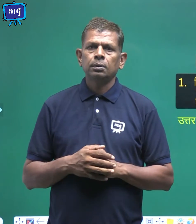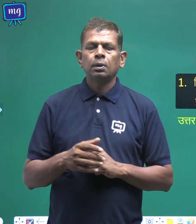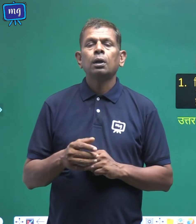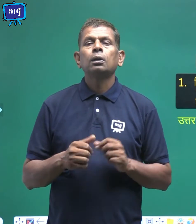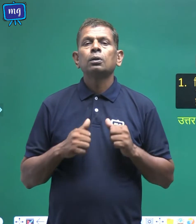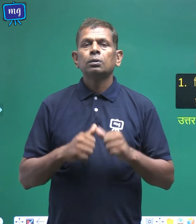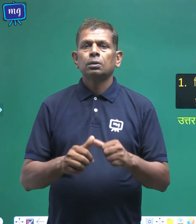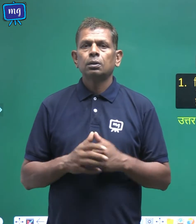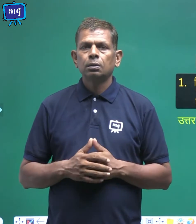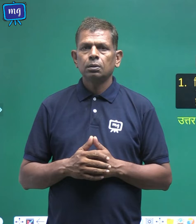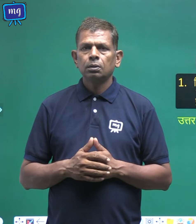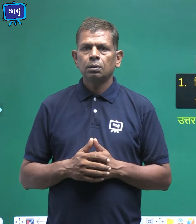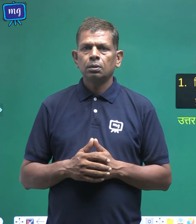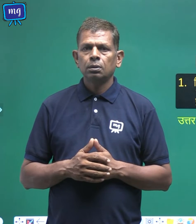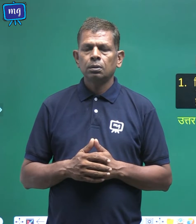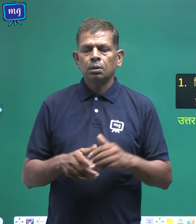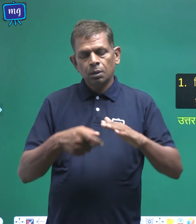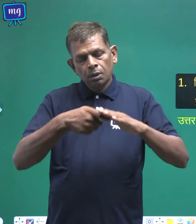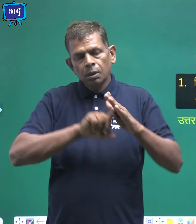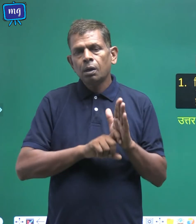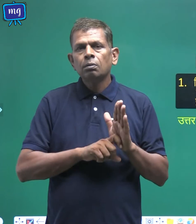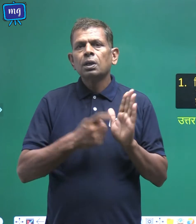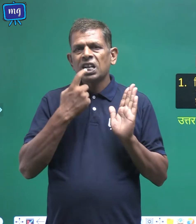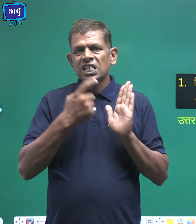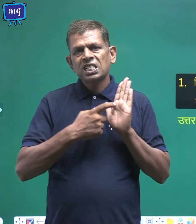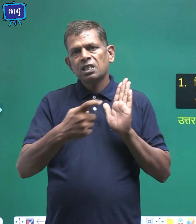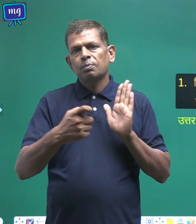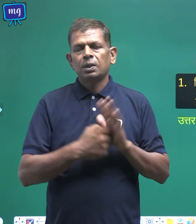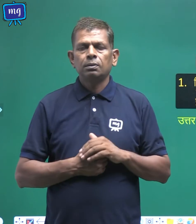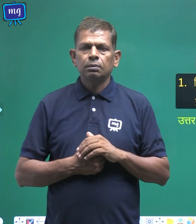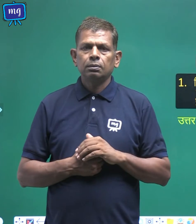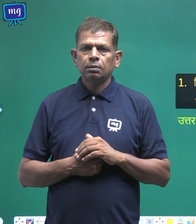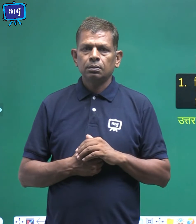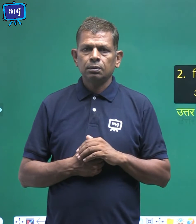इसका उत्तर लिखेंगे अवतल दर्पण।